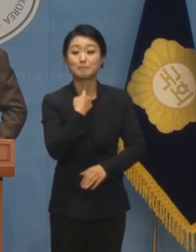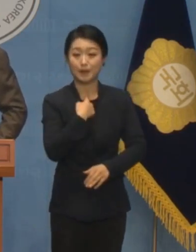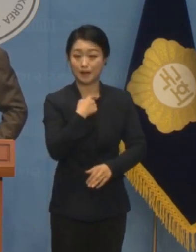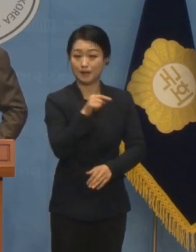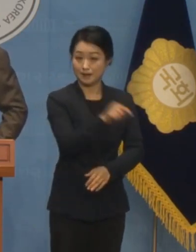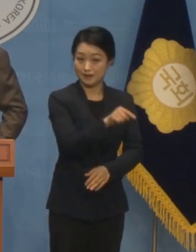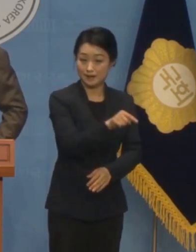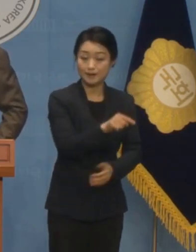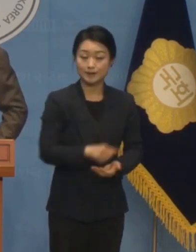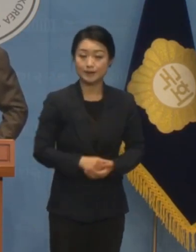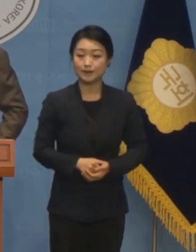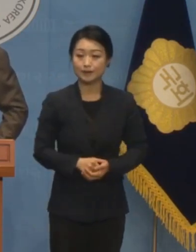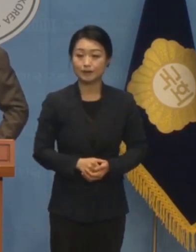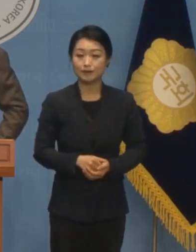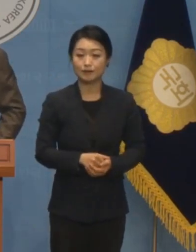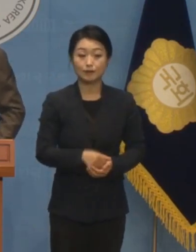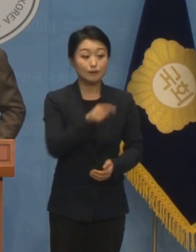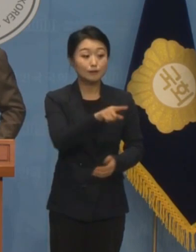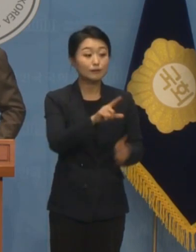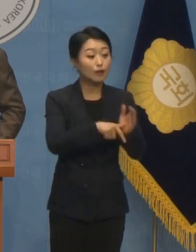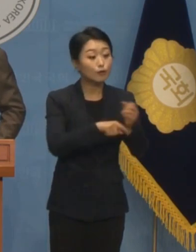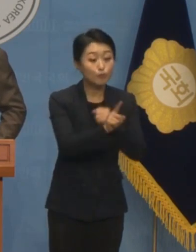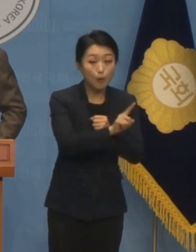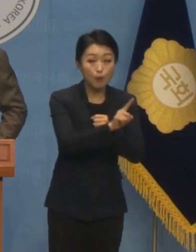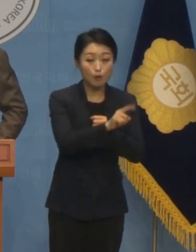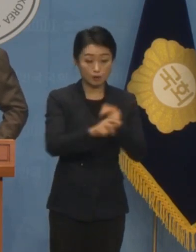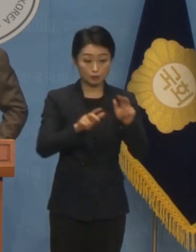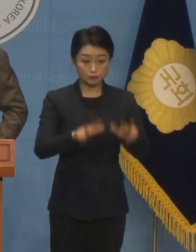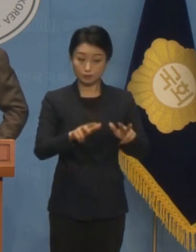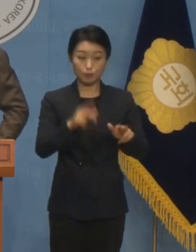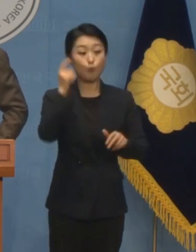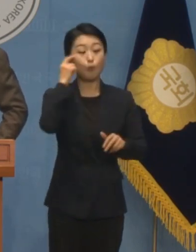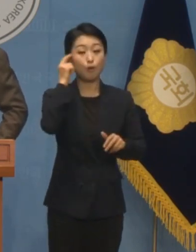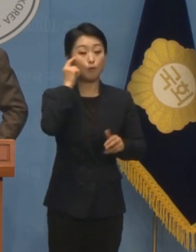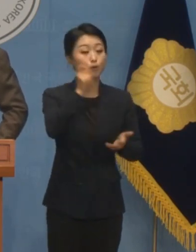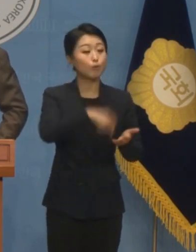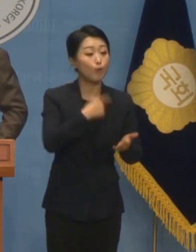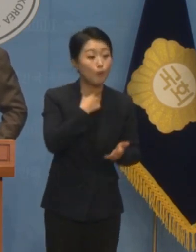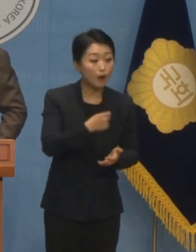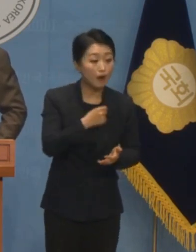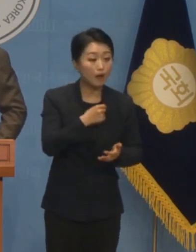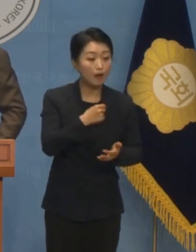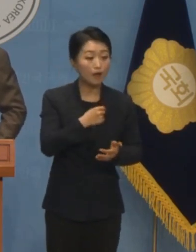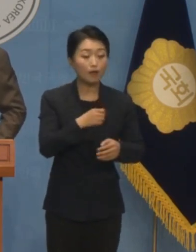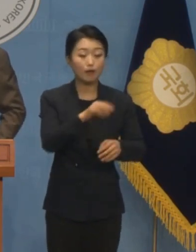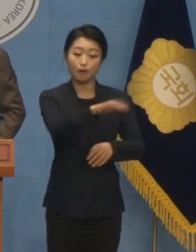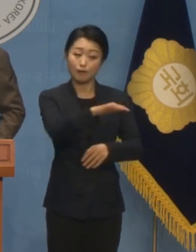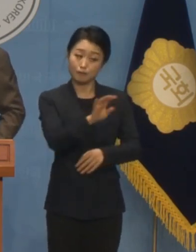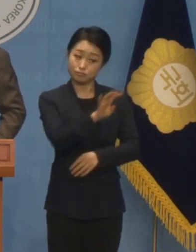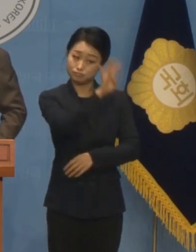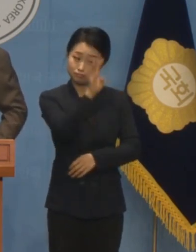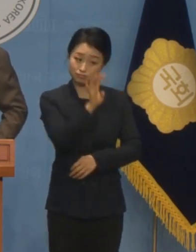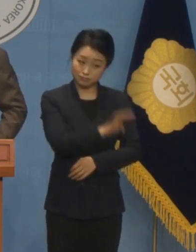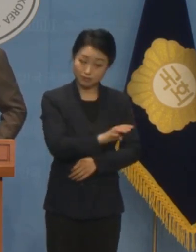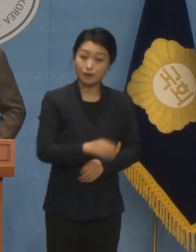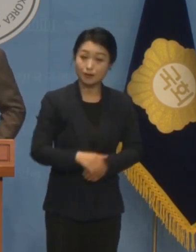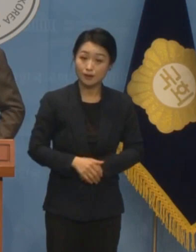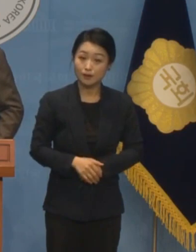법안입니다. 왜 그랬는지, 지금은 뭐가 달라졌는지 민주당에 다시 한번 묻습니다.